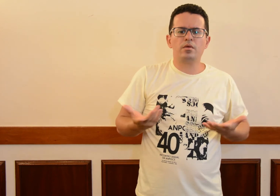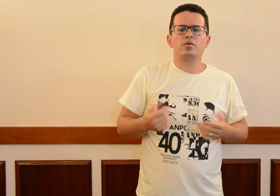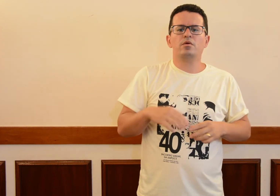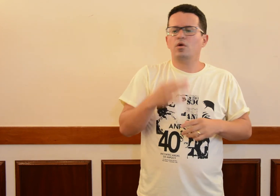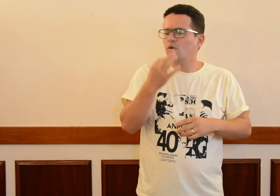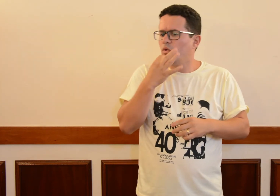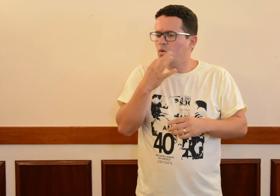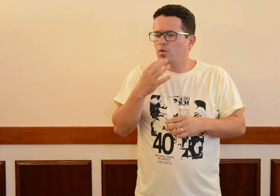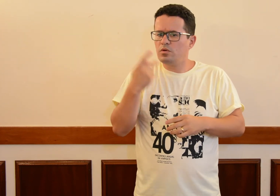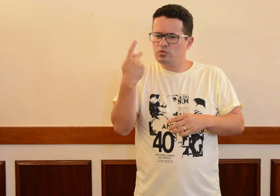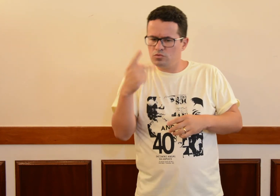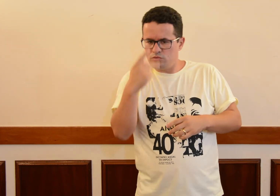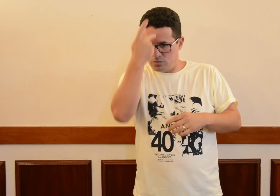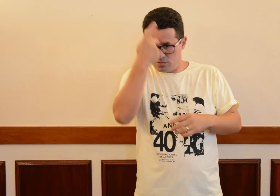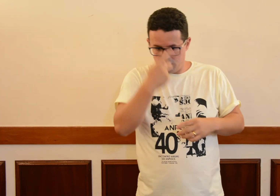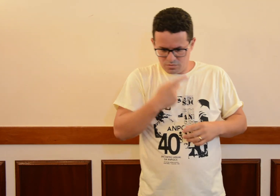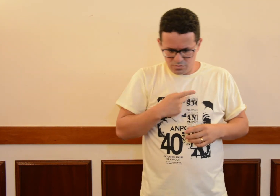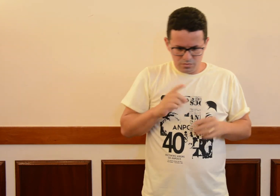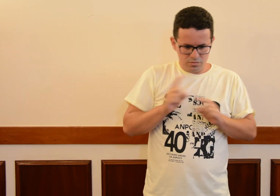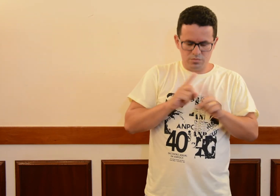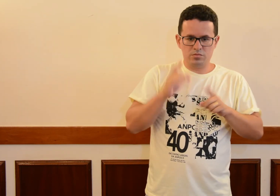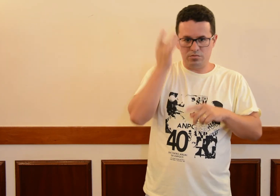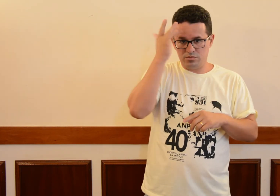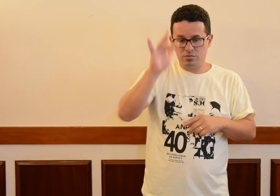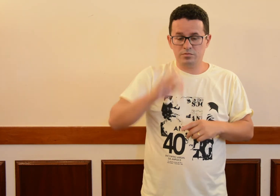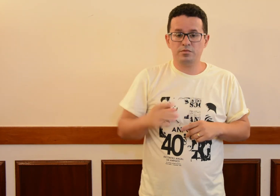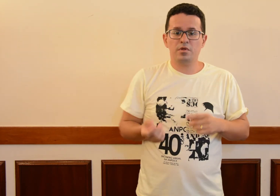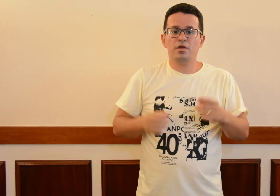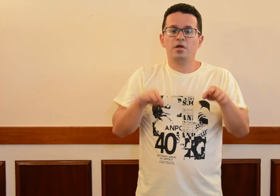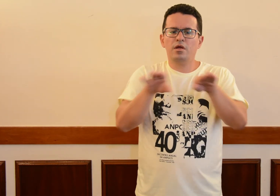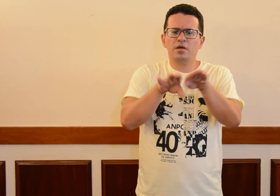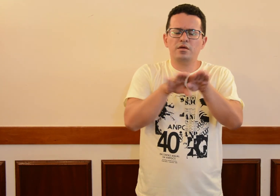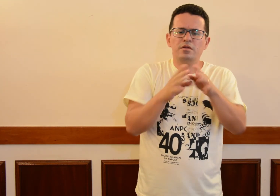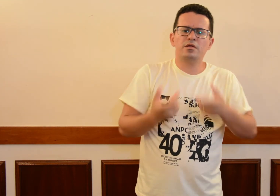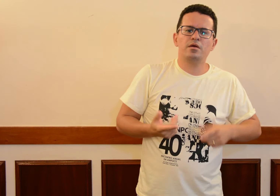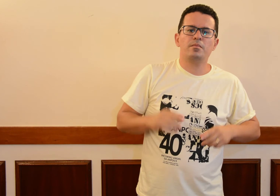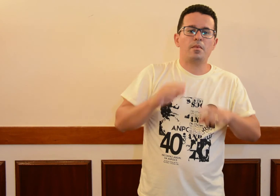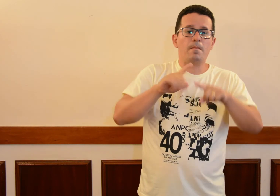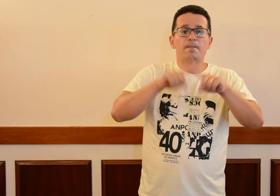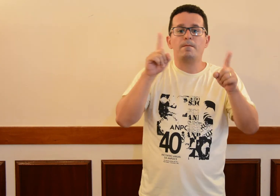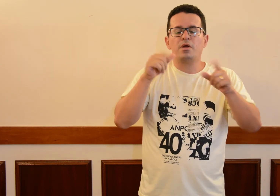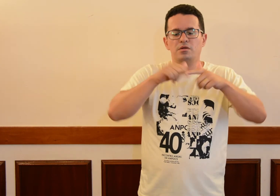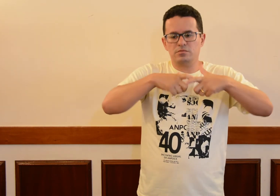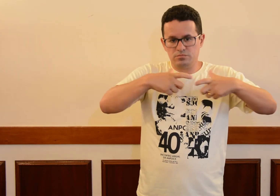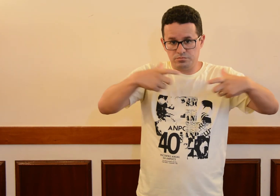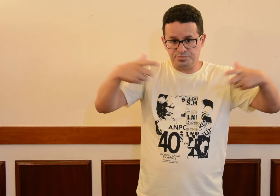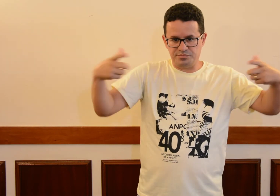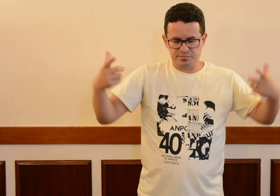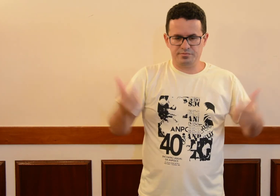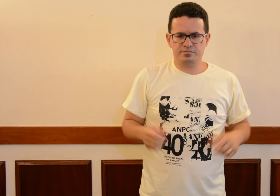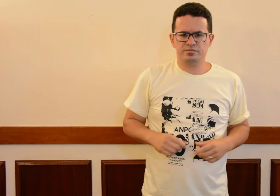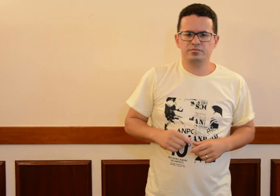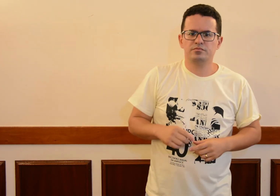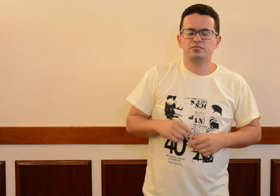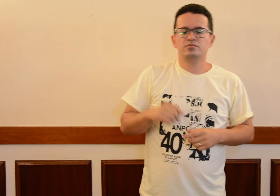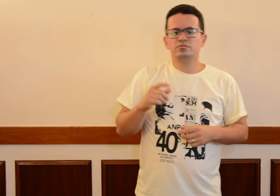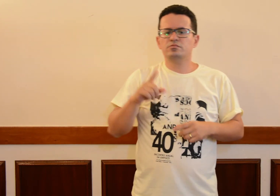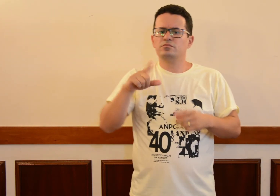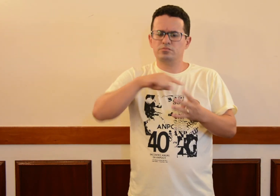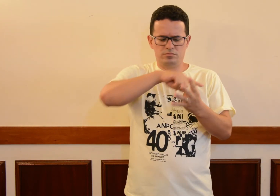sua ou fazendo com que o saber biomédico sobre este espectro seja ainda mais ampliado. No leque de deficiências possíveis para que Tomás